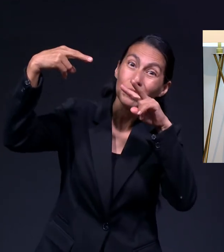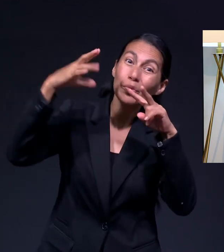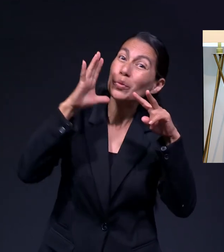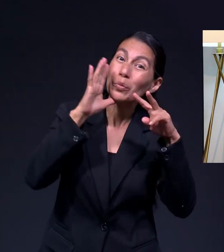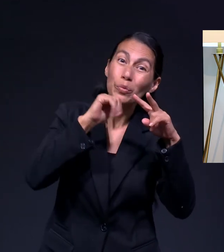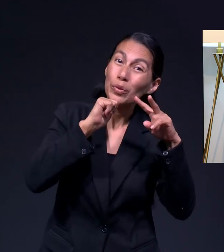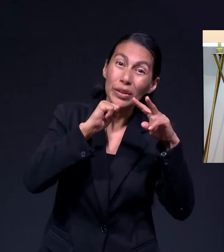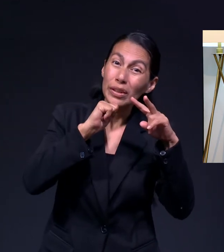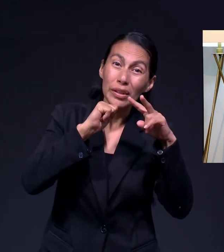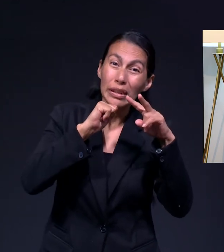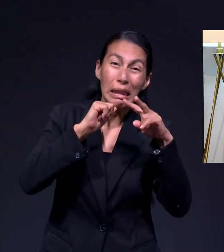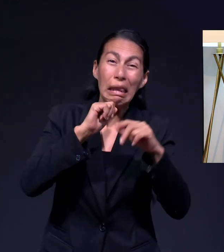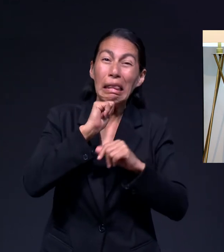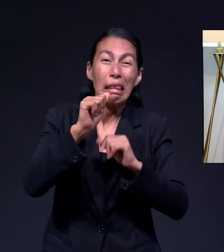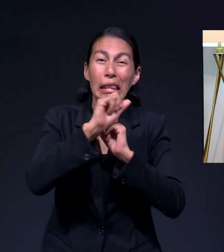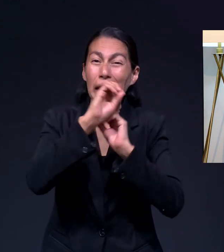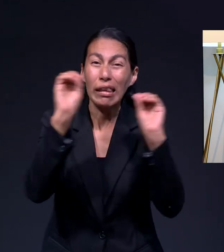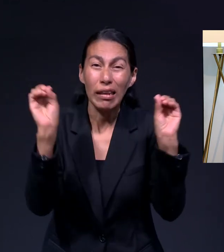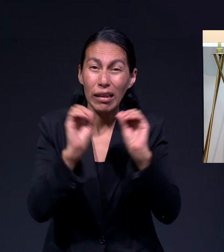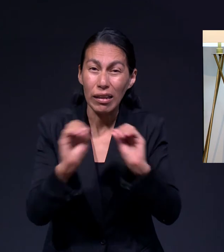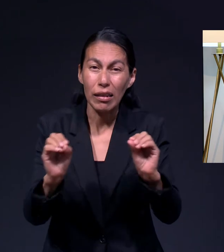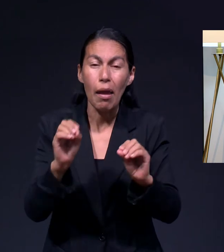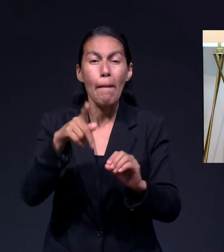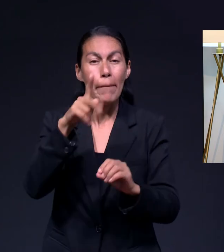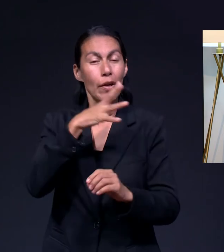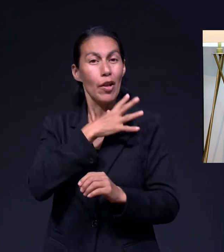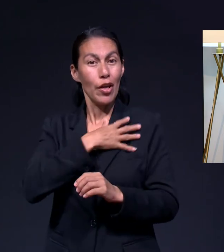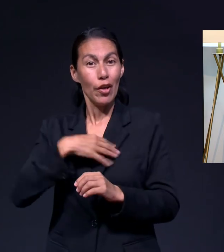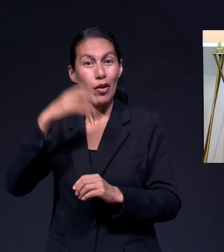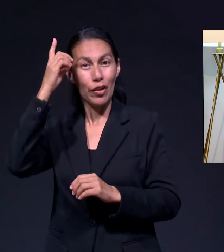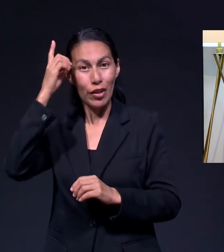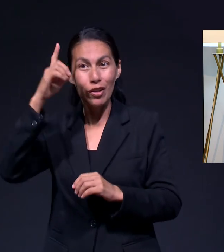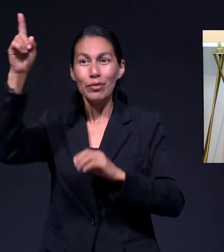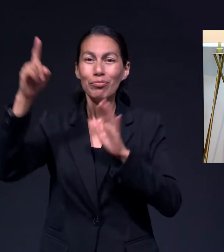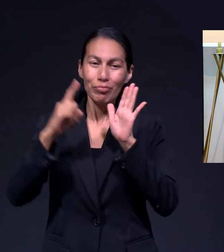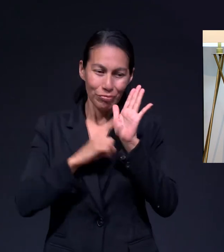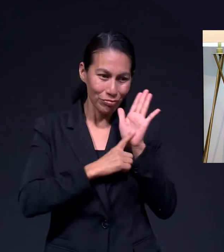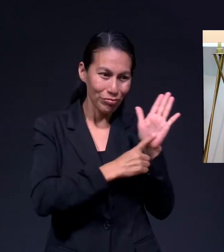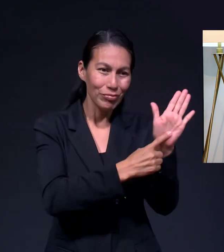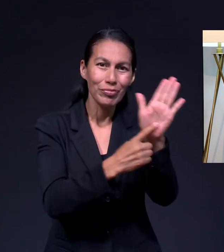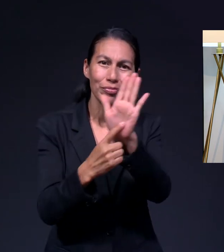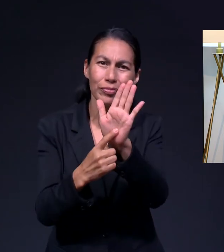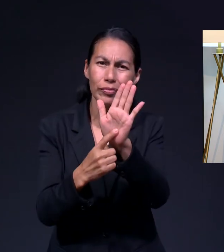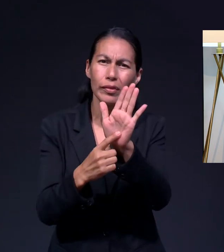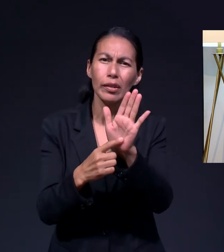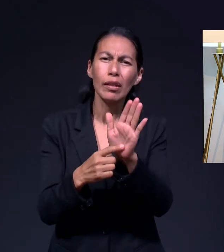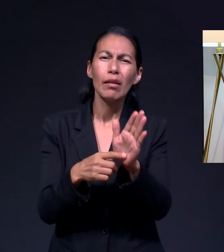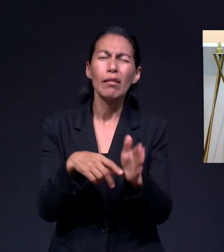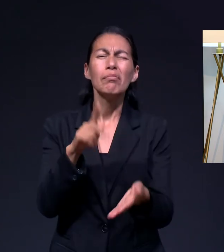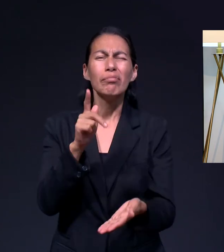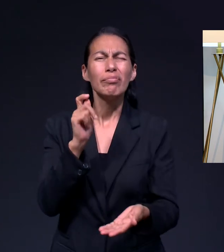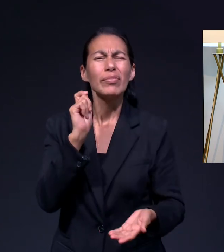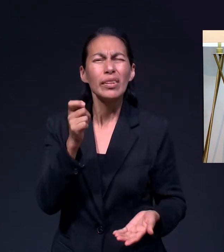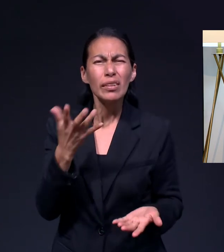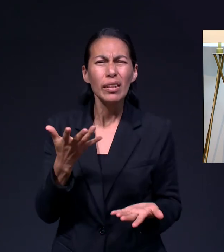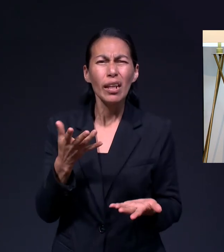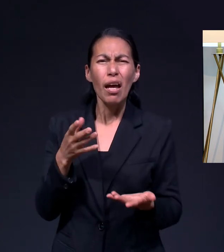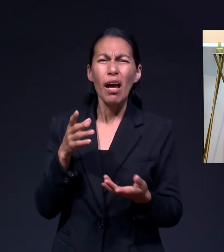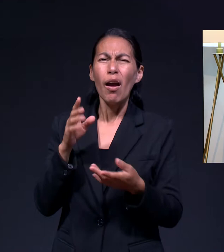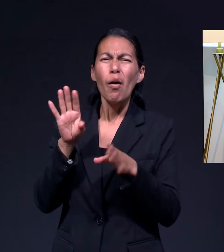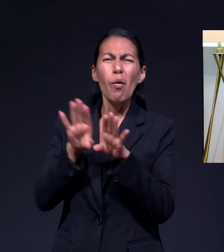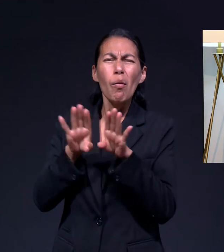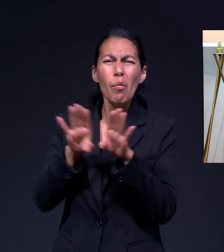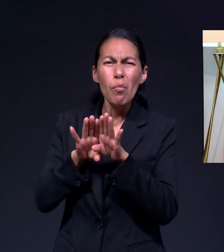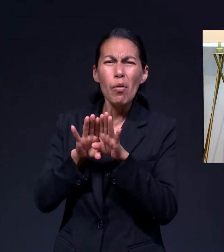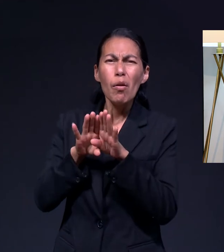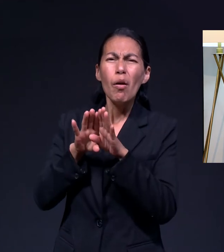nosotros entonces como contener el compañerismo con un ser que no vemos